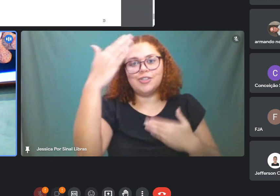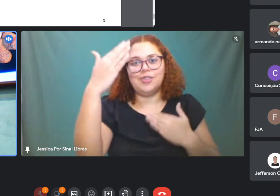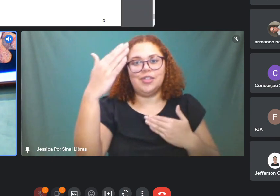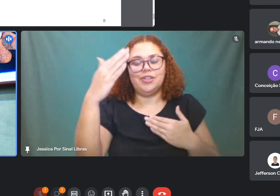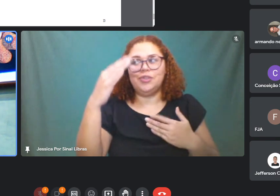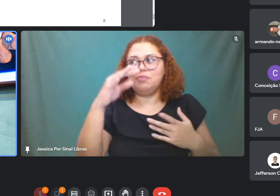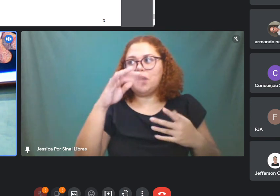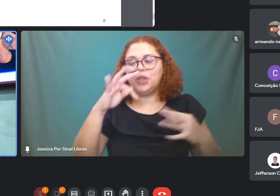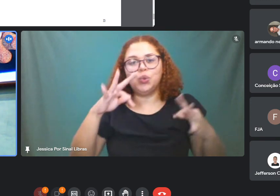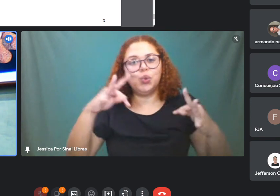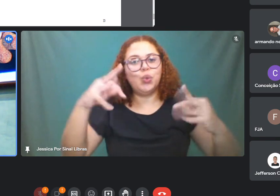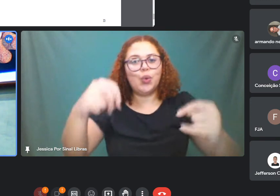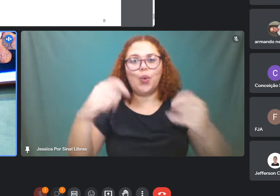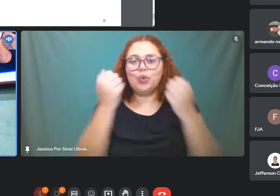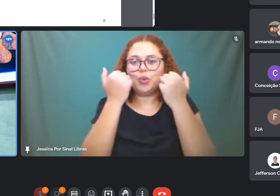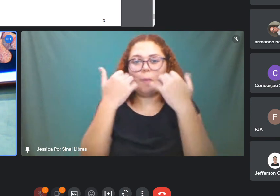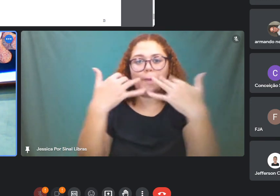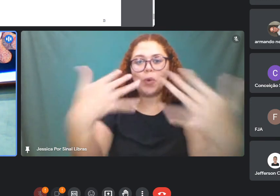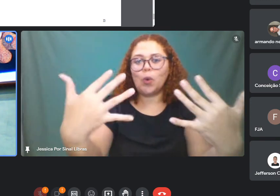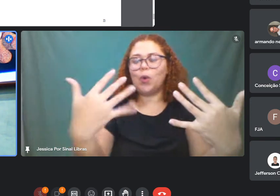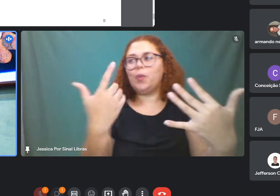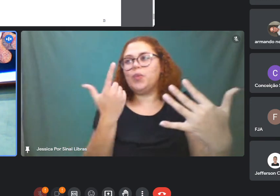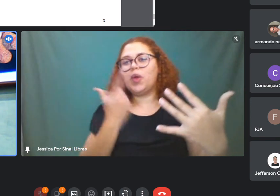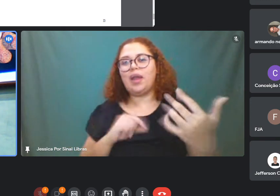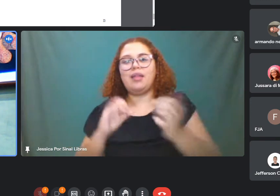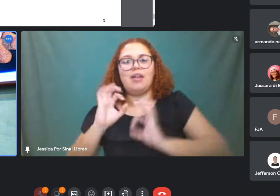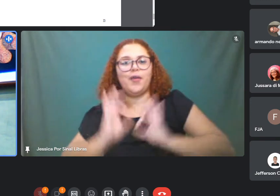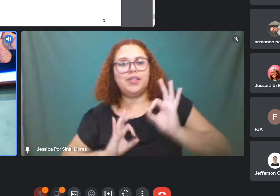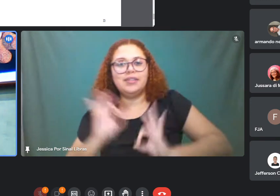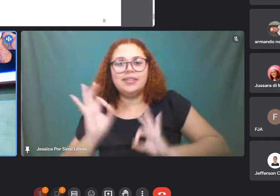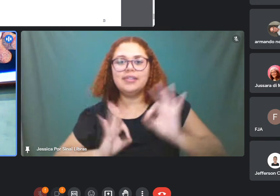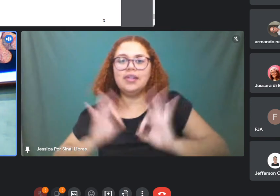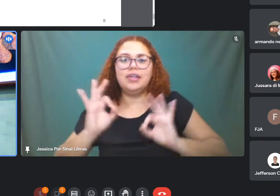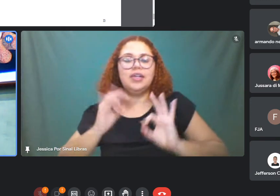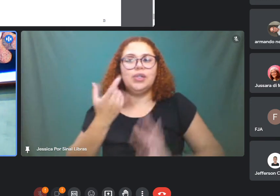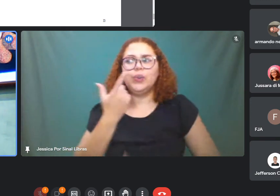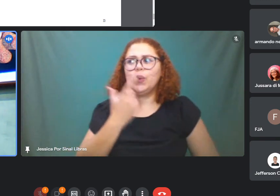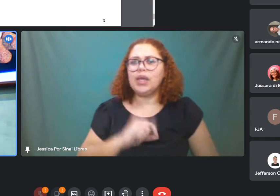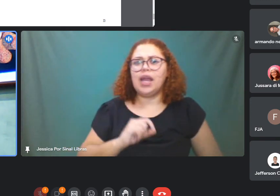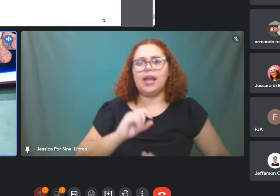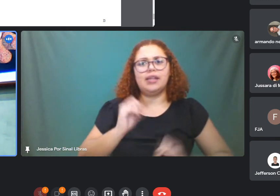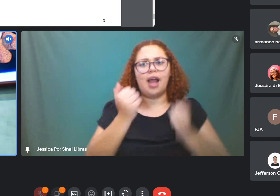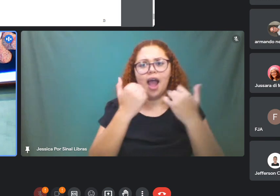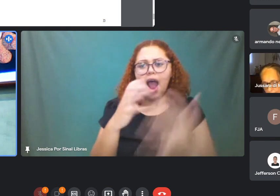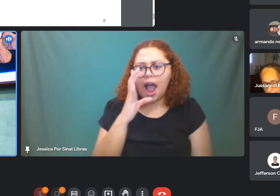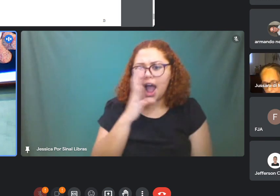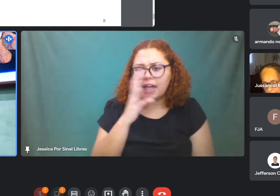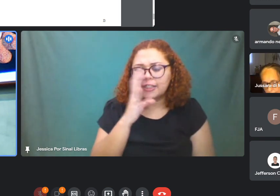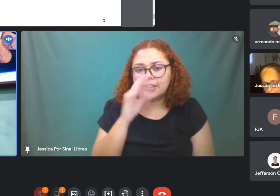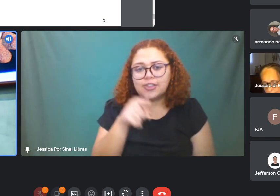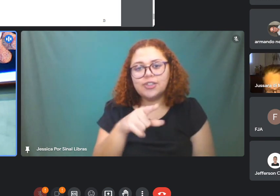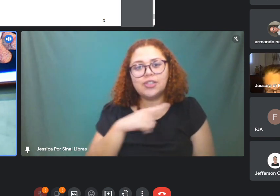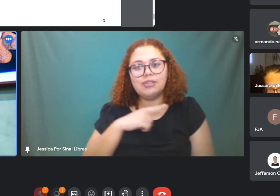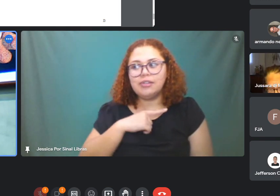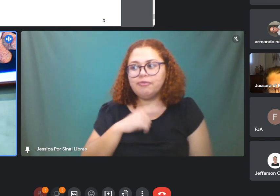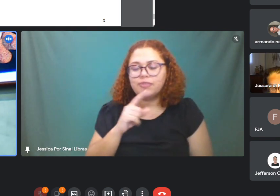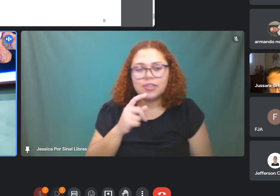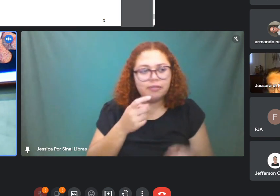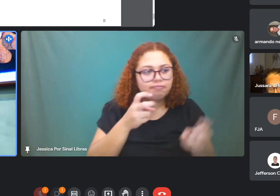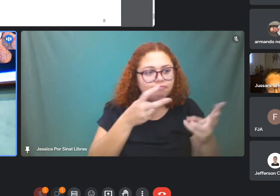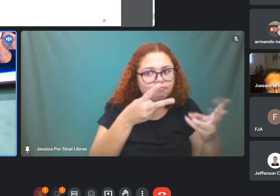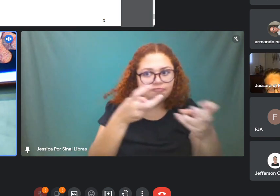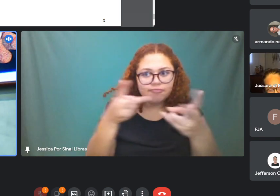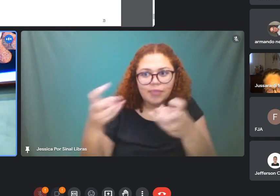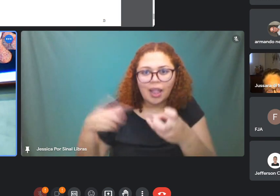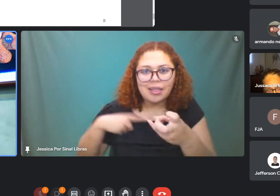todo mundo, a Jamaica, as outras pessoas que são do grupo de vocês, conseguir olhar na plateia e ter pessoas com diferentes tipos